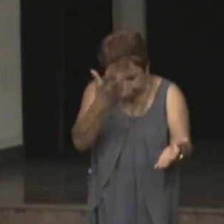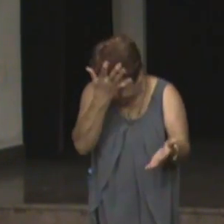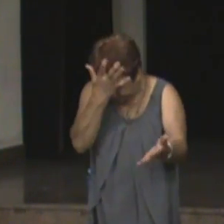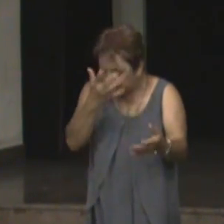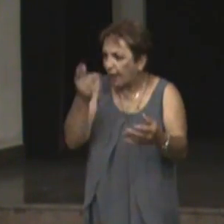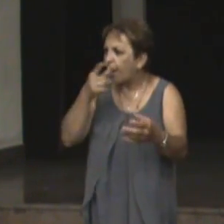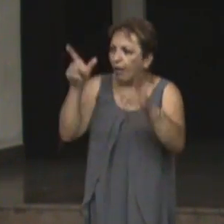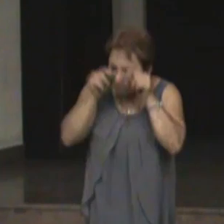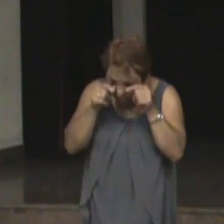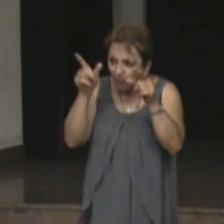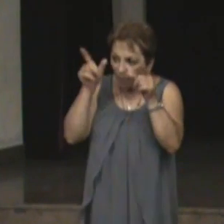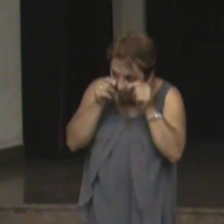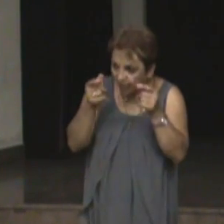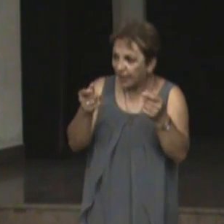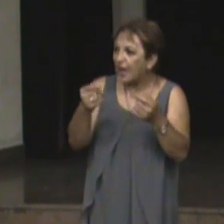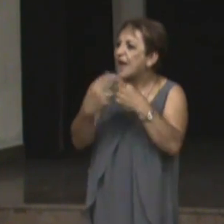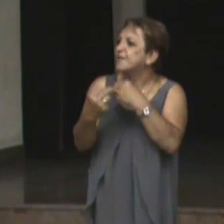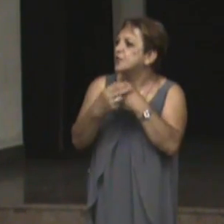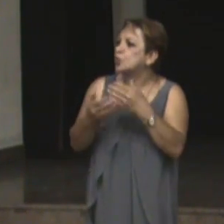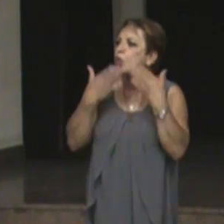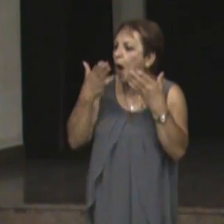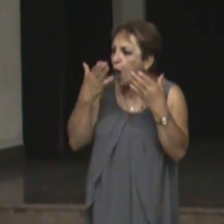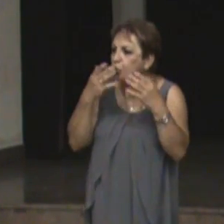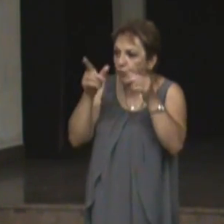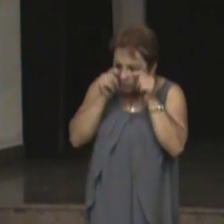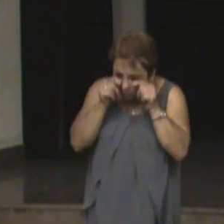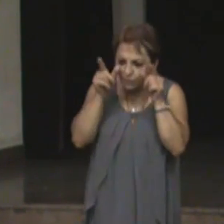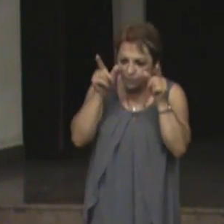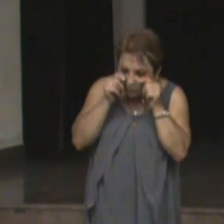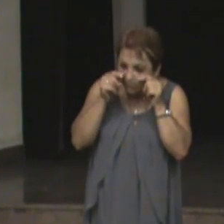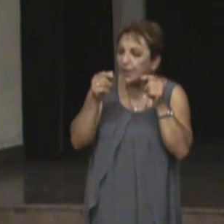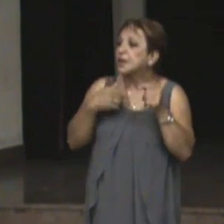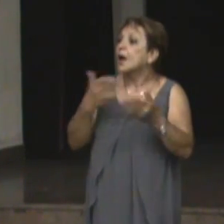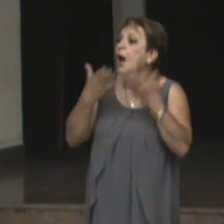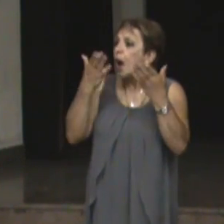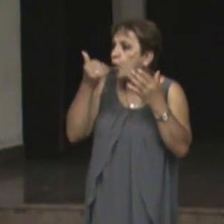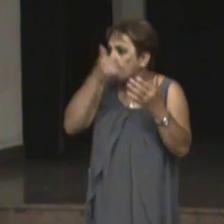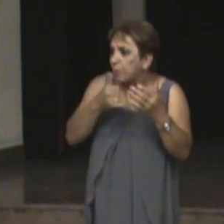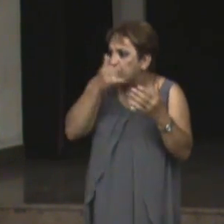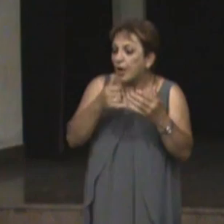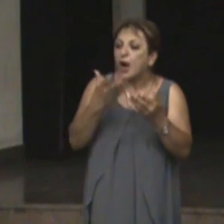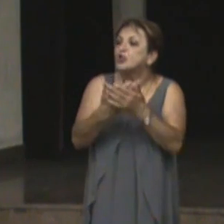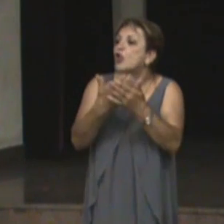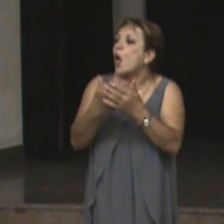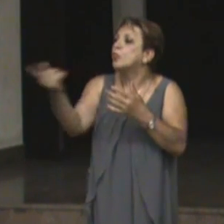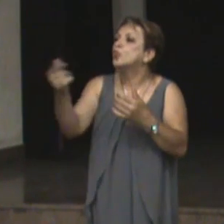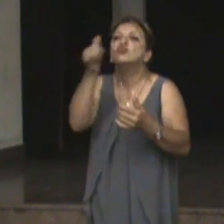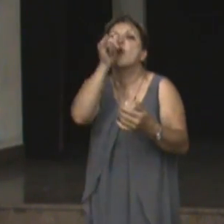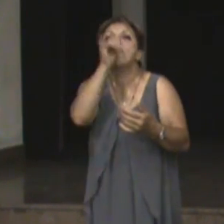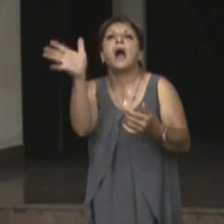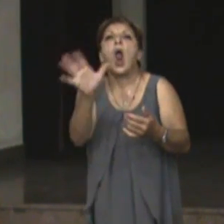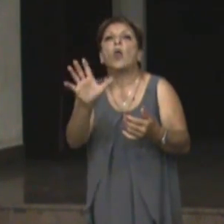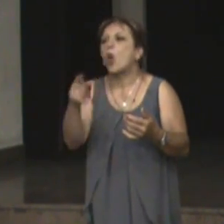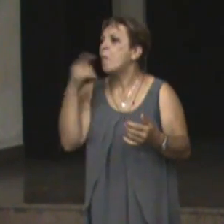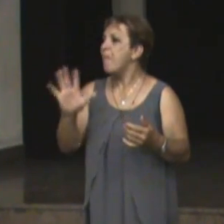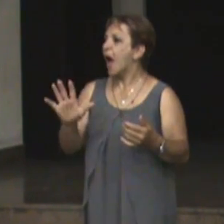բայց իրականում ես սուտ եմ ասում, ոչ թե չեմ կարողանում, այլ չեմ ուզում, և սա